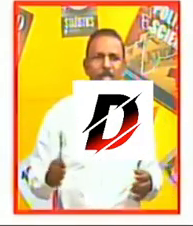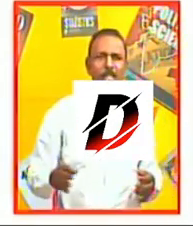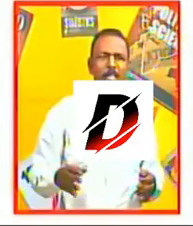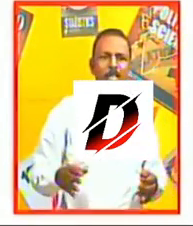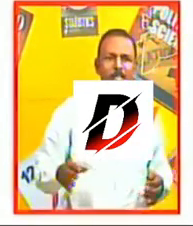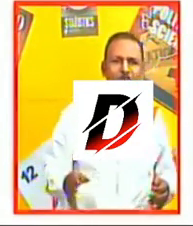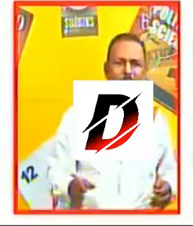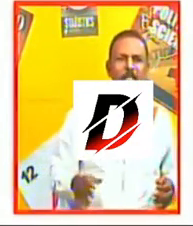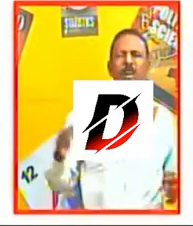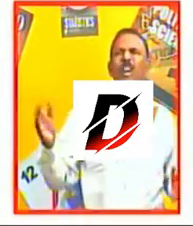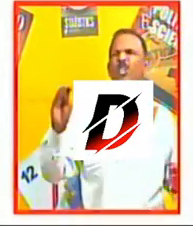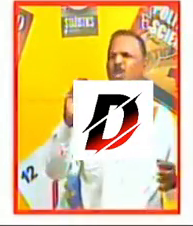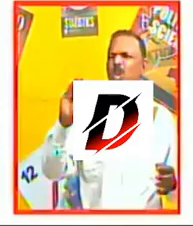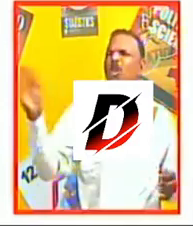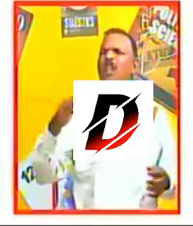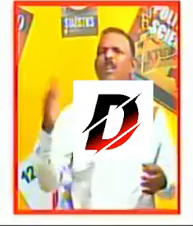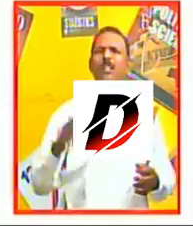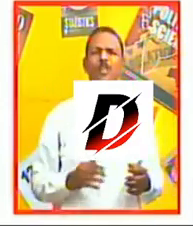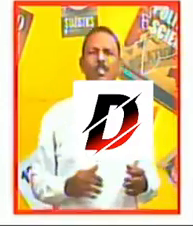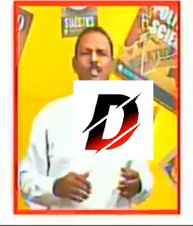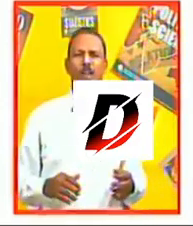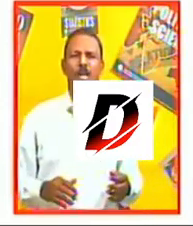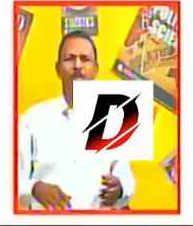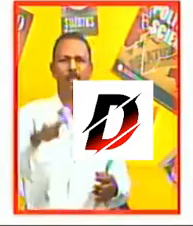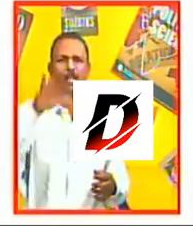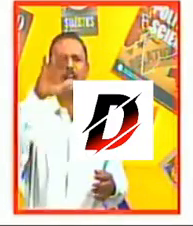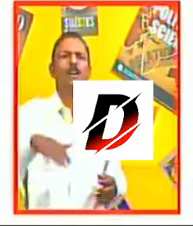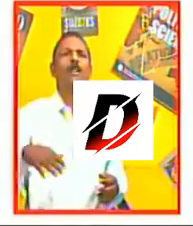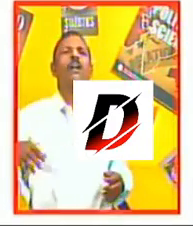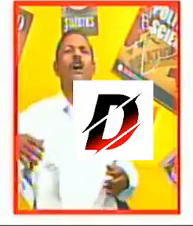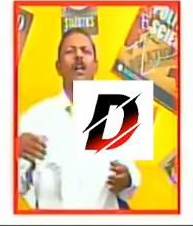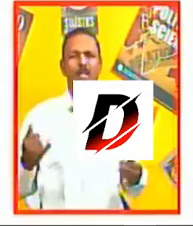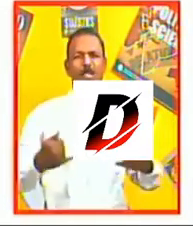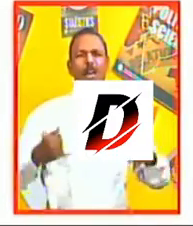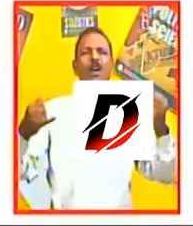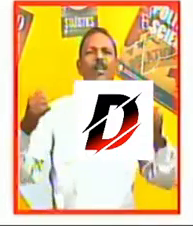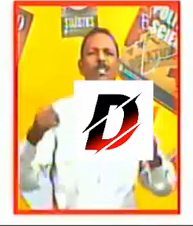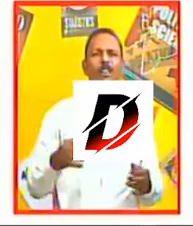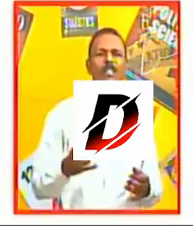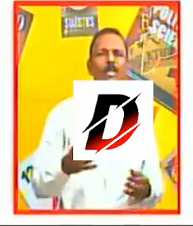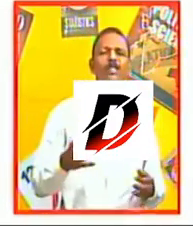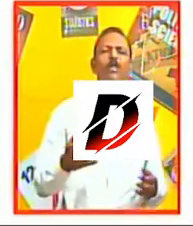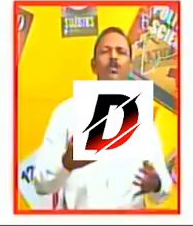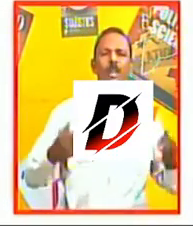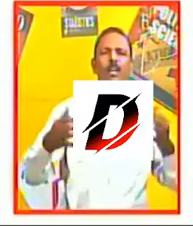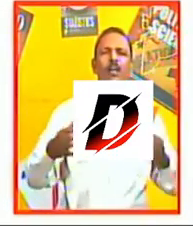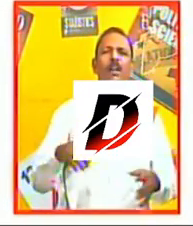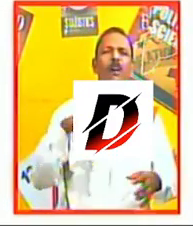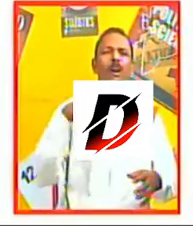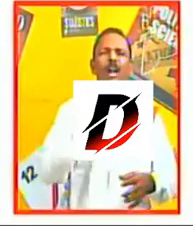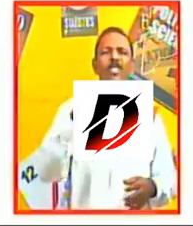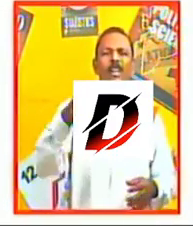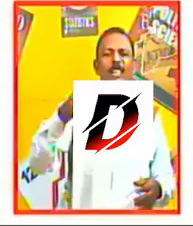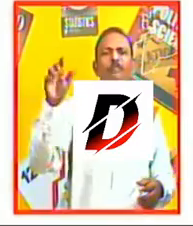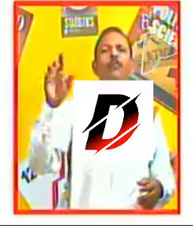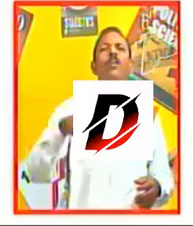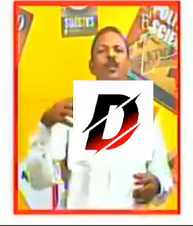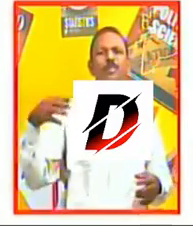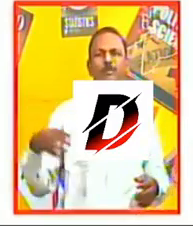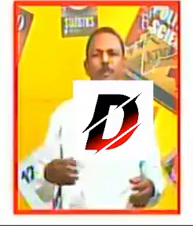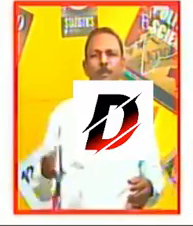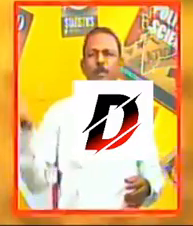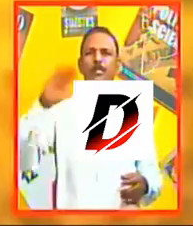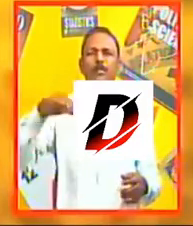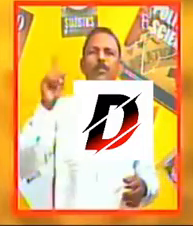நிலத்தோட்டம், ஜெட் காற்றோட்டங்கள், இவைகள் இந்திய காலநிலையை பாதிக்கும் காரணிகள். இது 2 மார்க் க்வெஸ்சனில் நம்ம